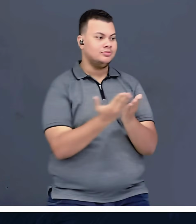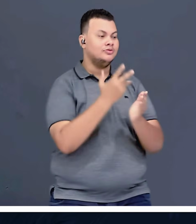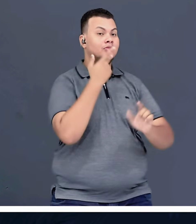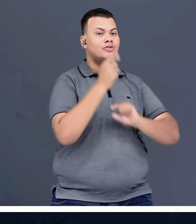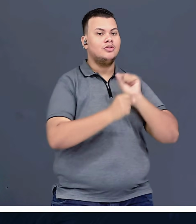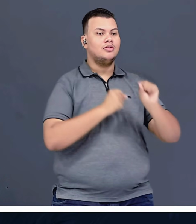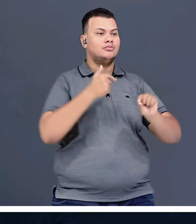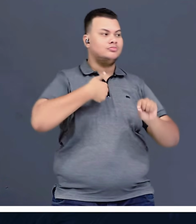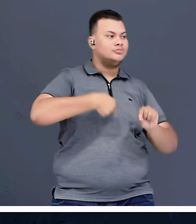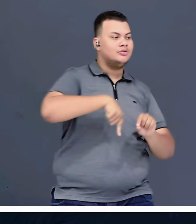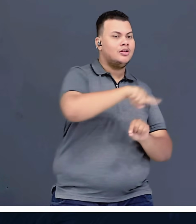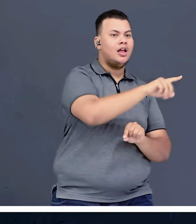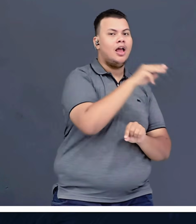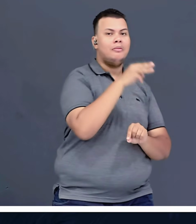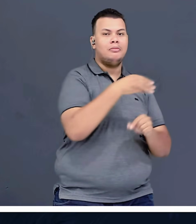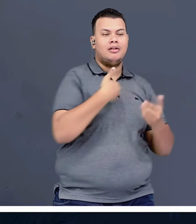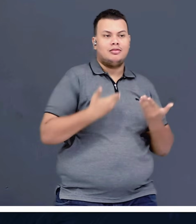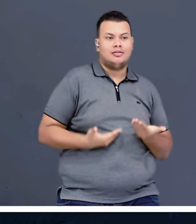o menino para sua mãe.